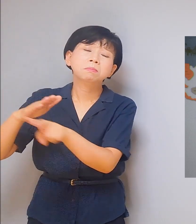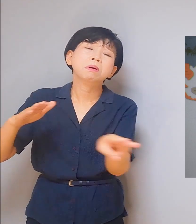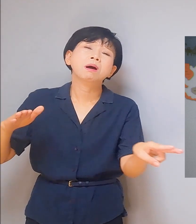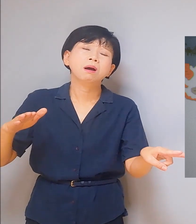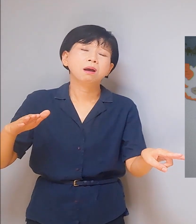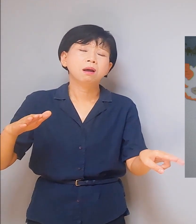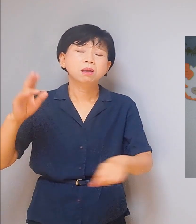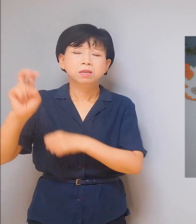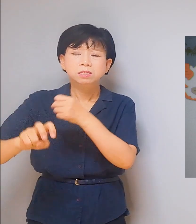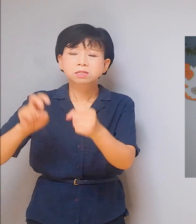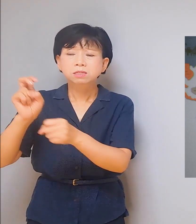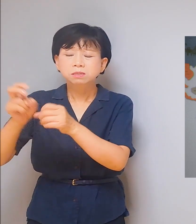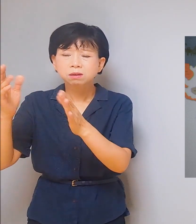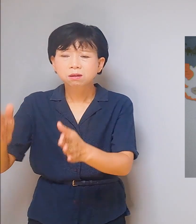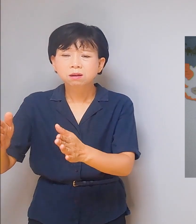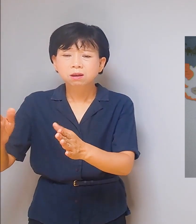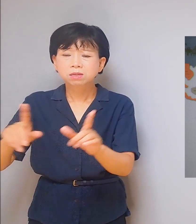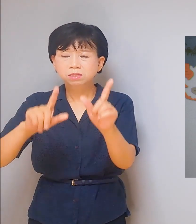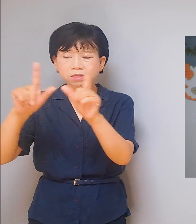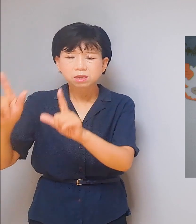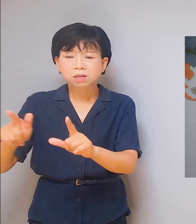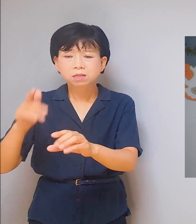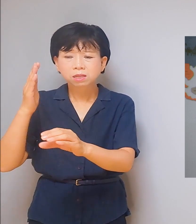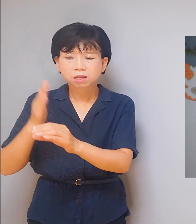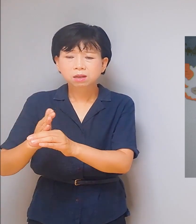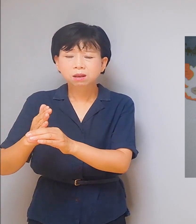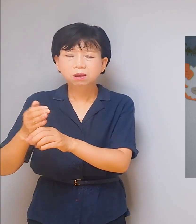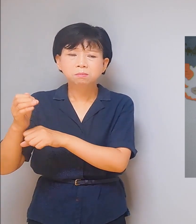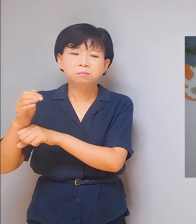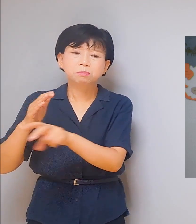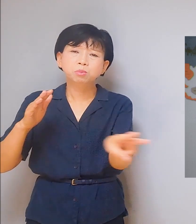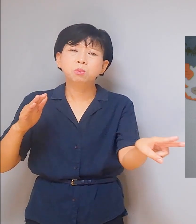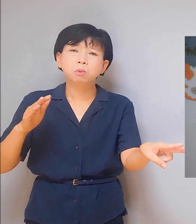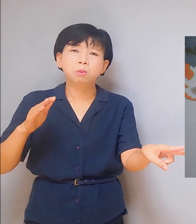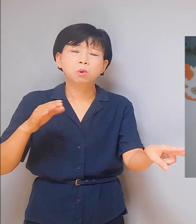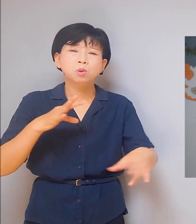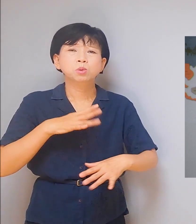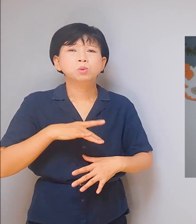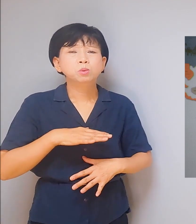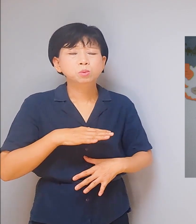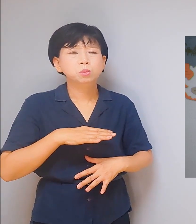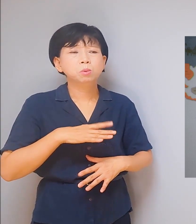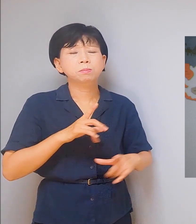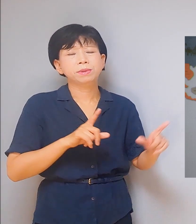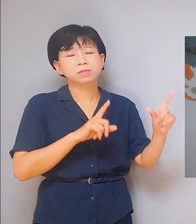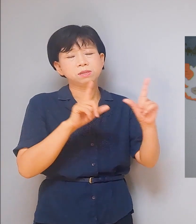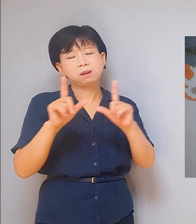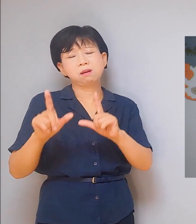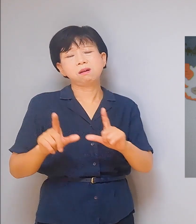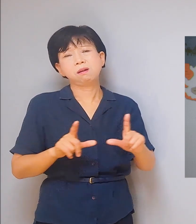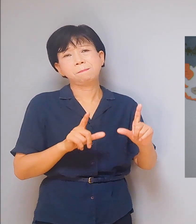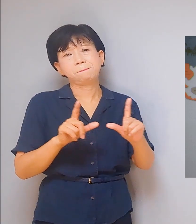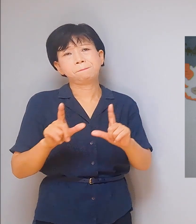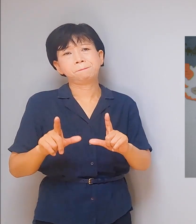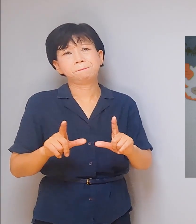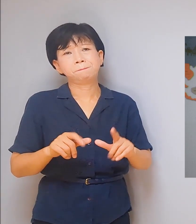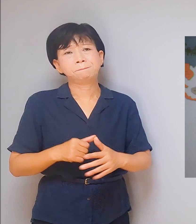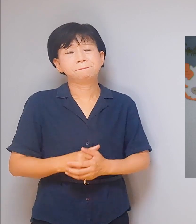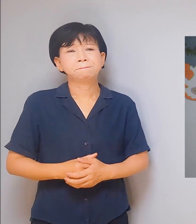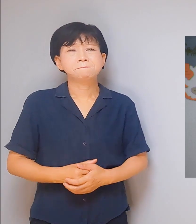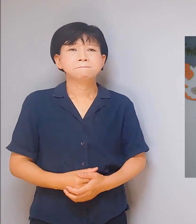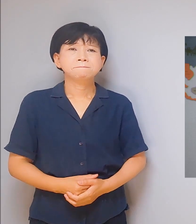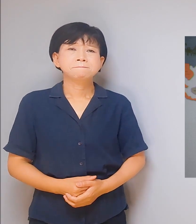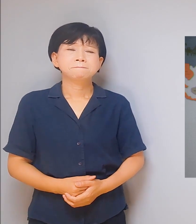20년을 살다가 삼촌 몰래 고향으로 출발한 야곱의 이 두려움의 인생길, 여러분